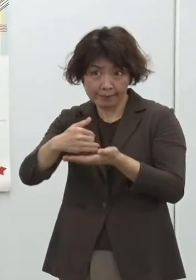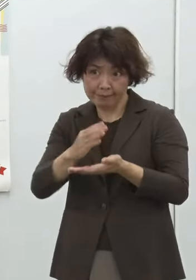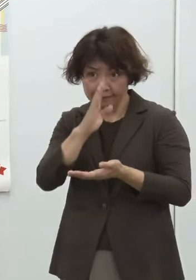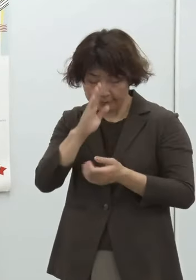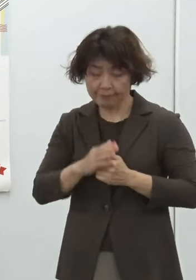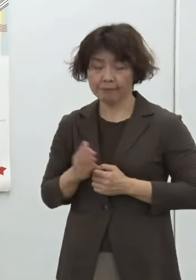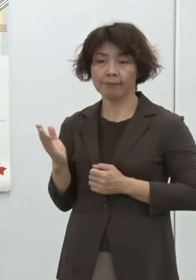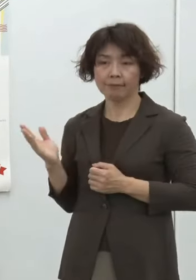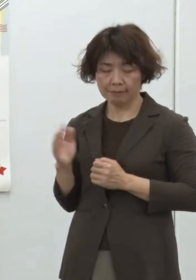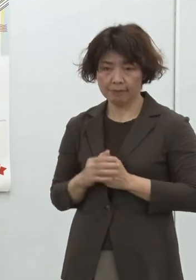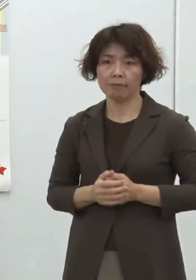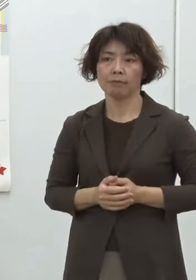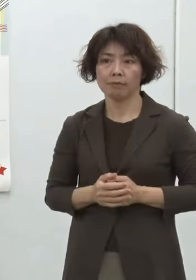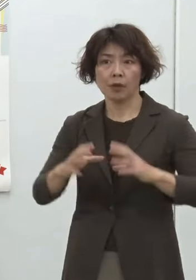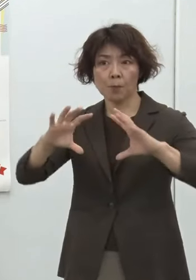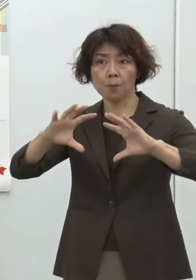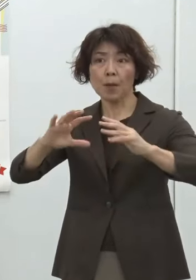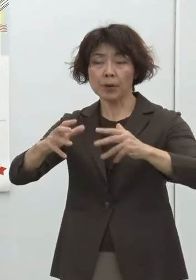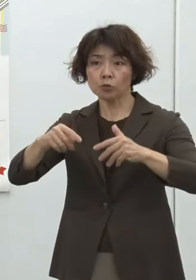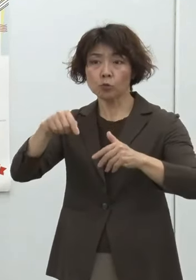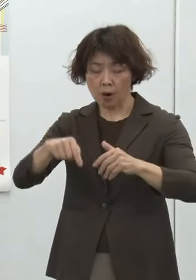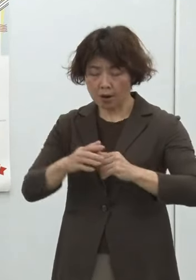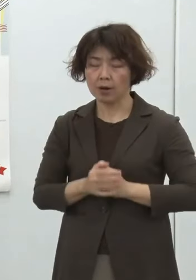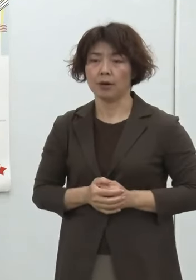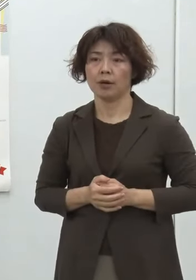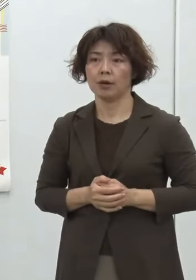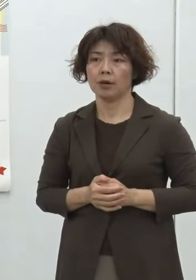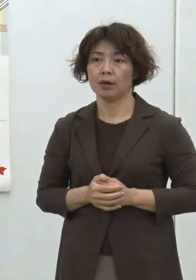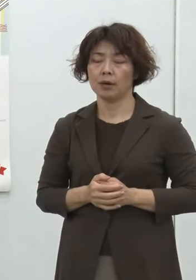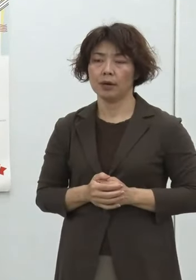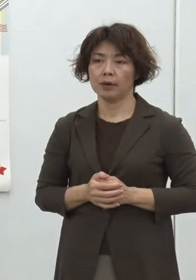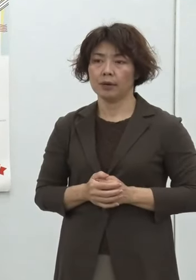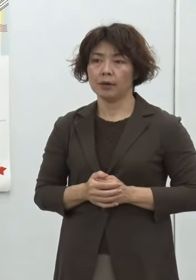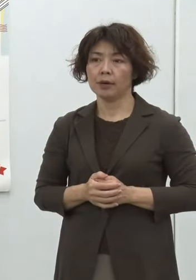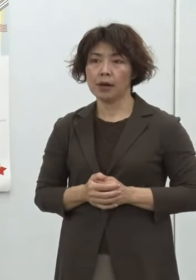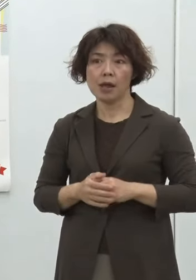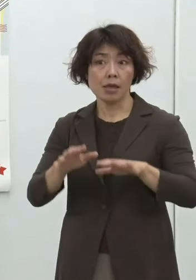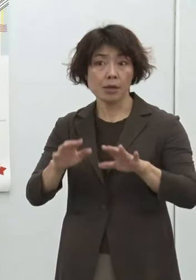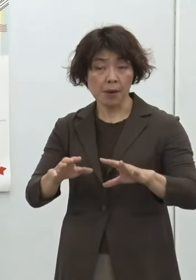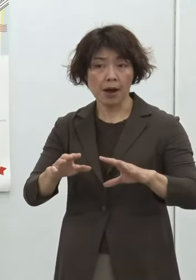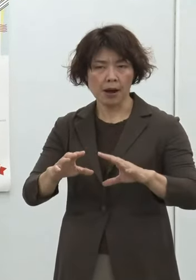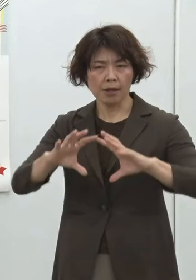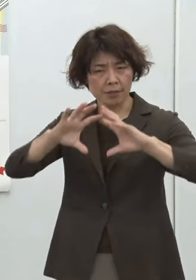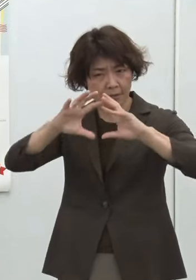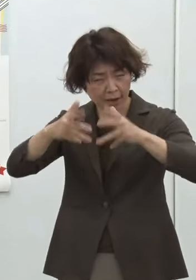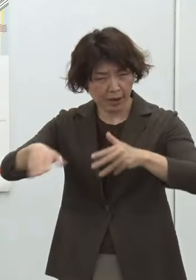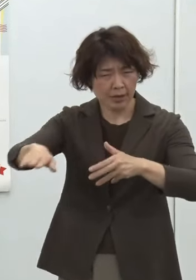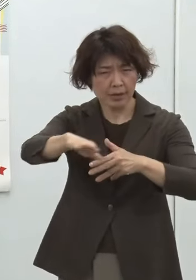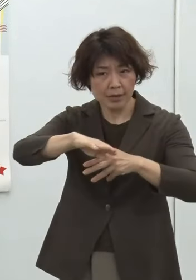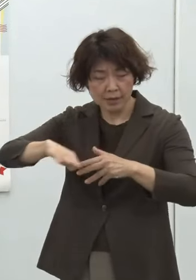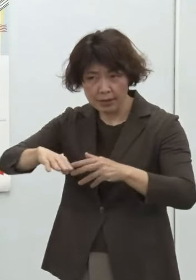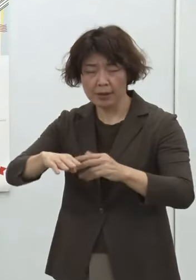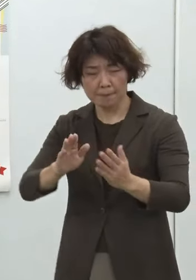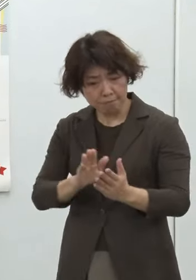。 はい、万博はですね、やっぱり今世界が直面している課題を共有